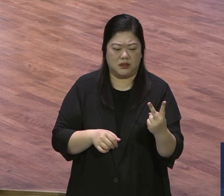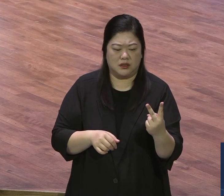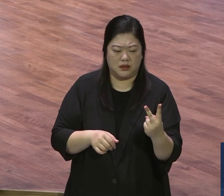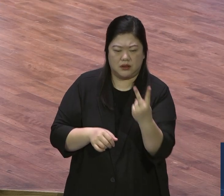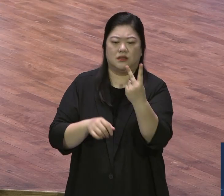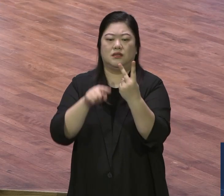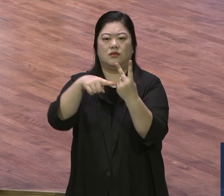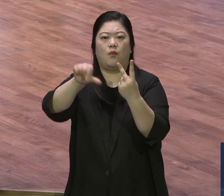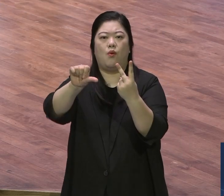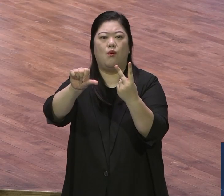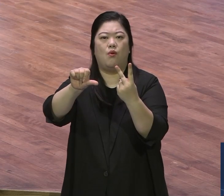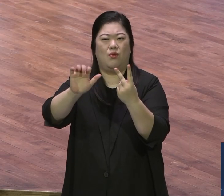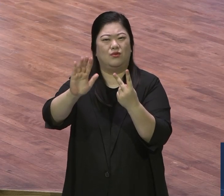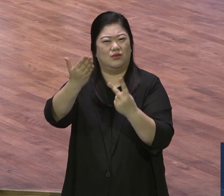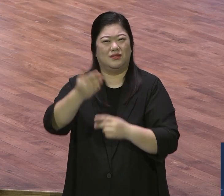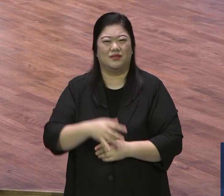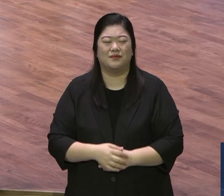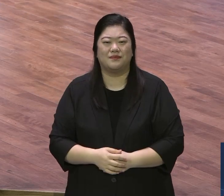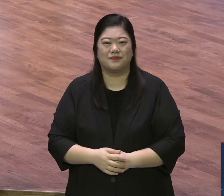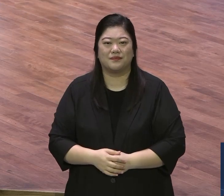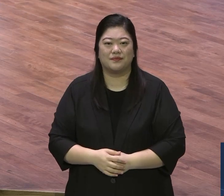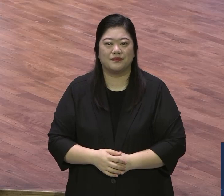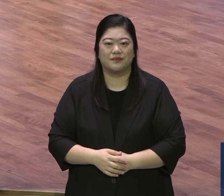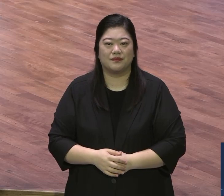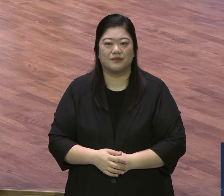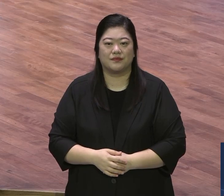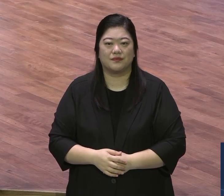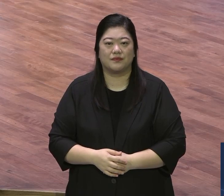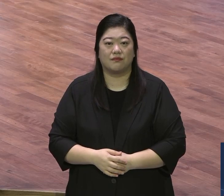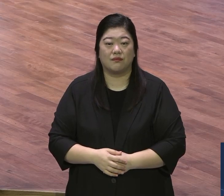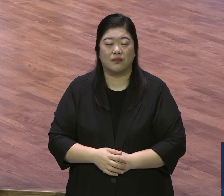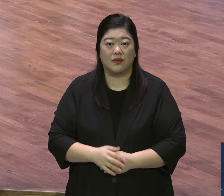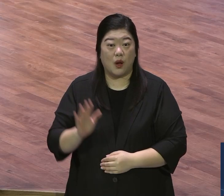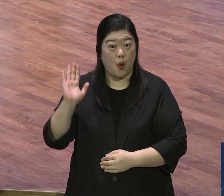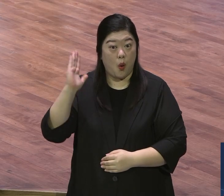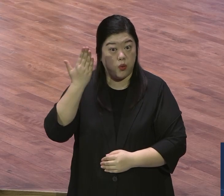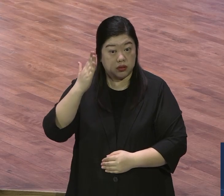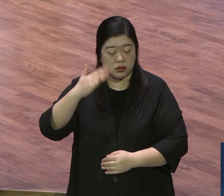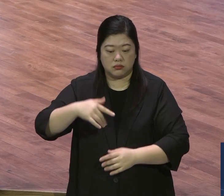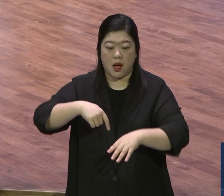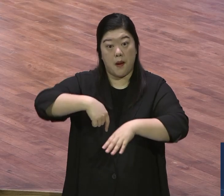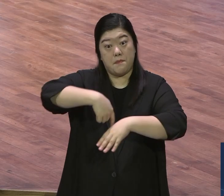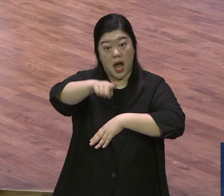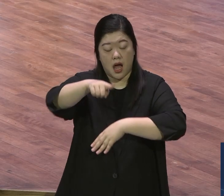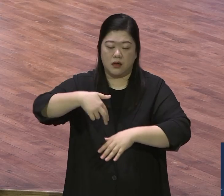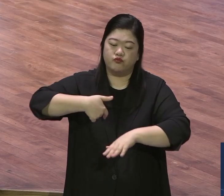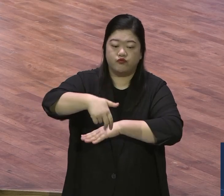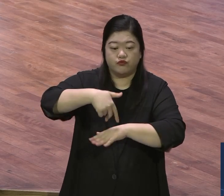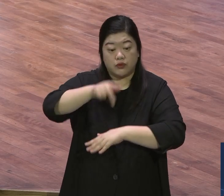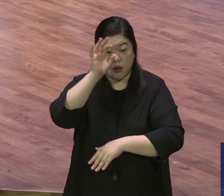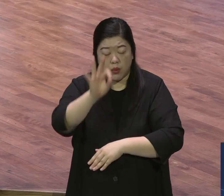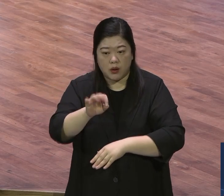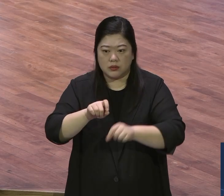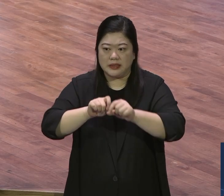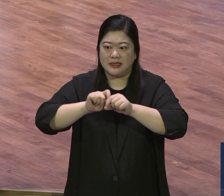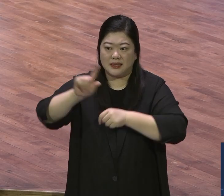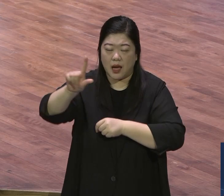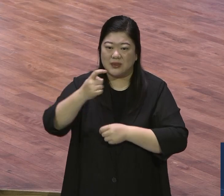유지되고 있습니다. 지금 요즘 보면 거리를 나가보면 거의 대부분이 거리에서도 마스크를 다